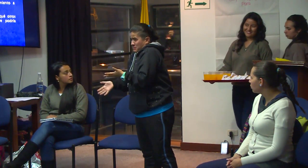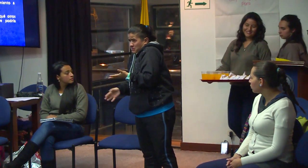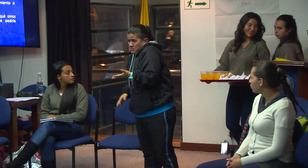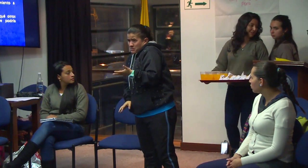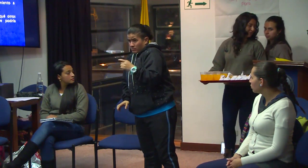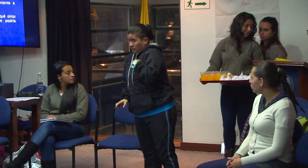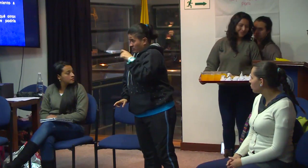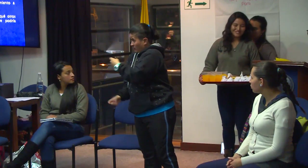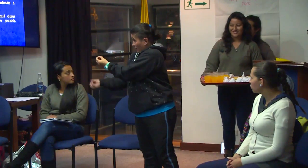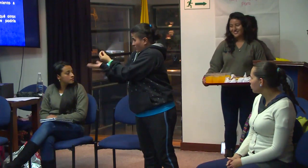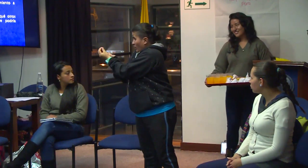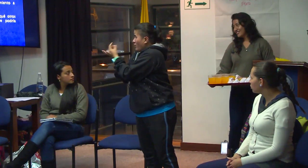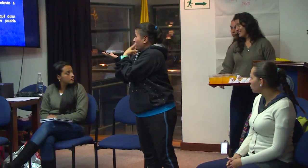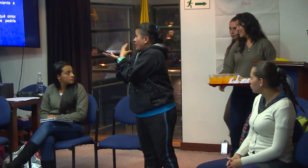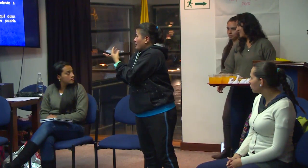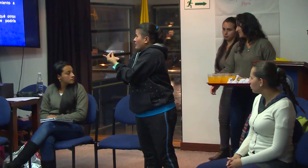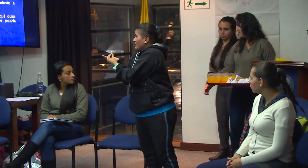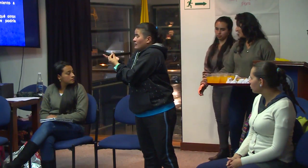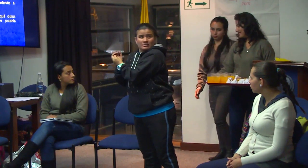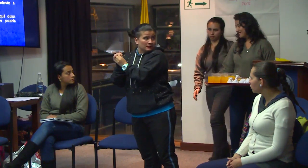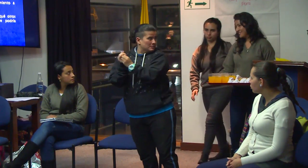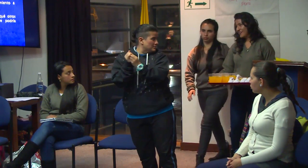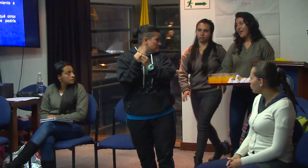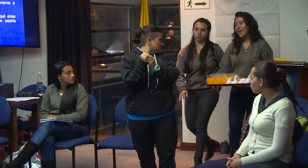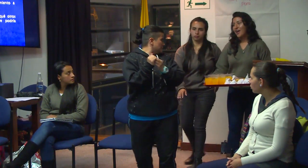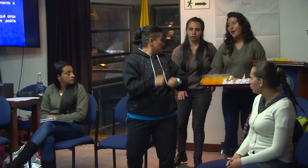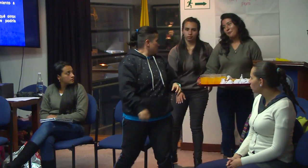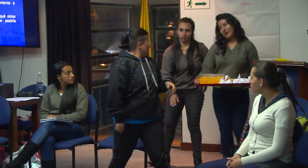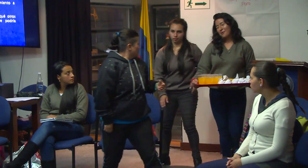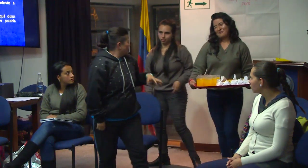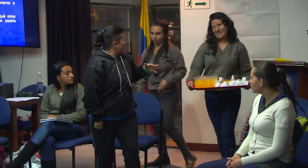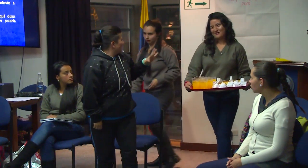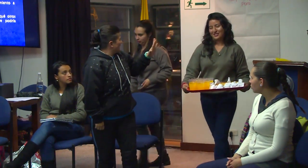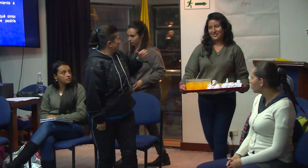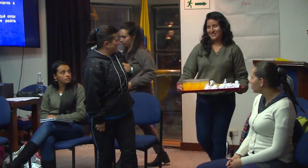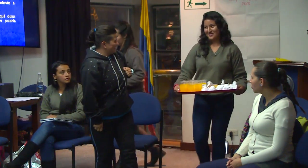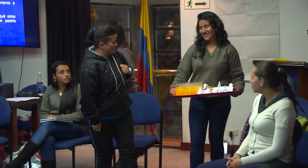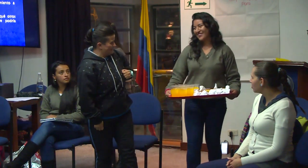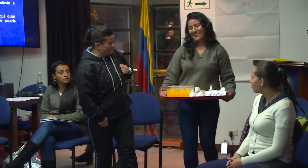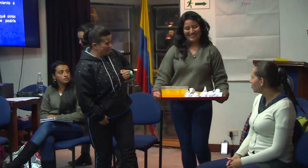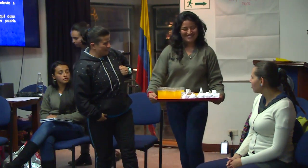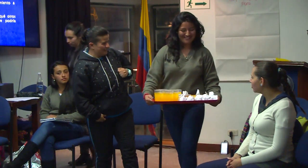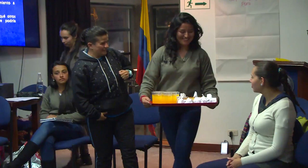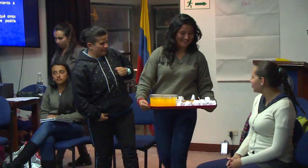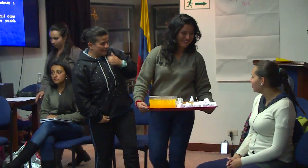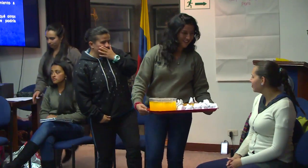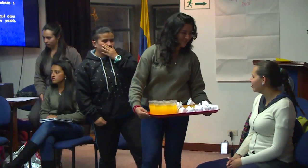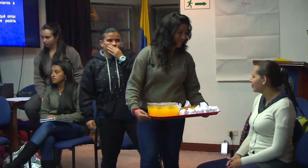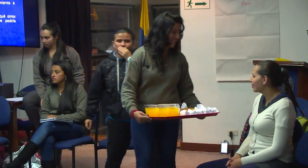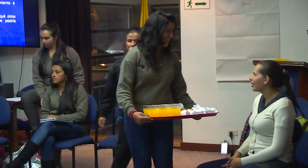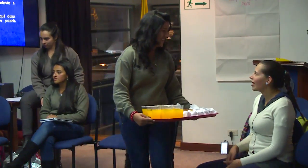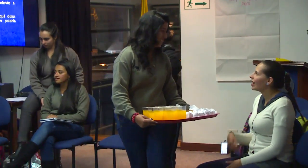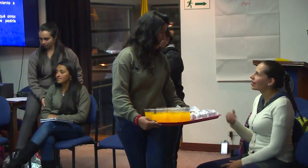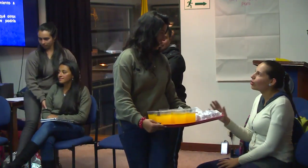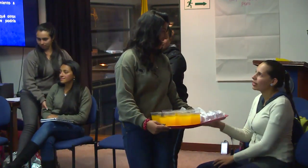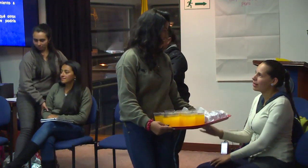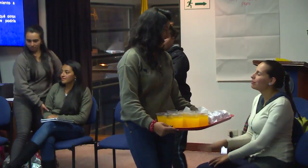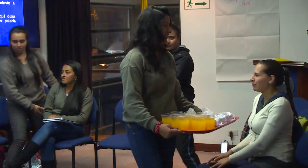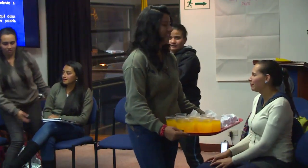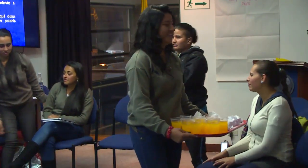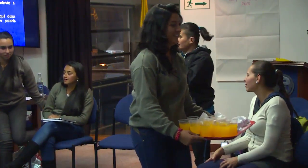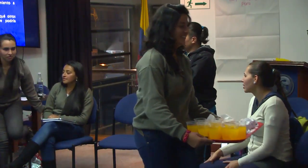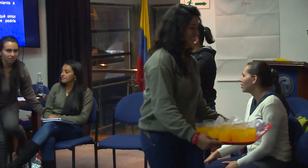y nosotros le damos señas, pero también podemos aprender de ellos. Está pasando las 11,